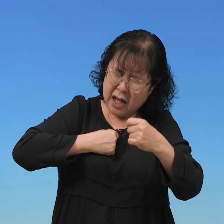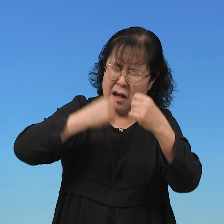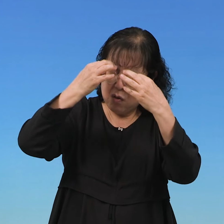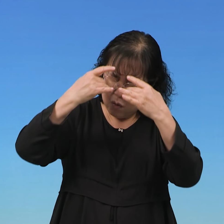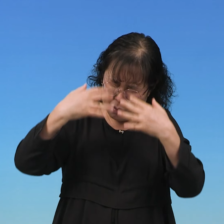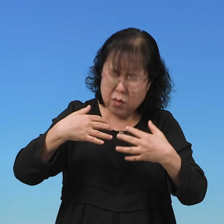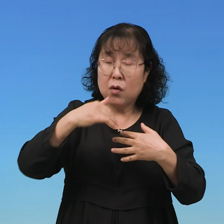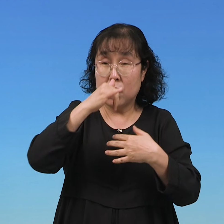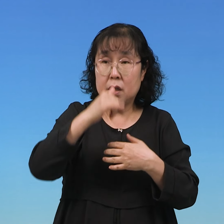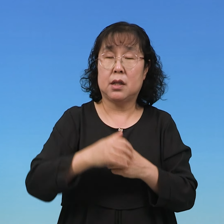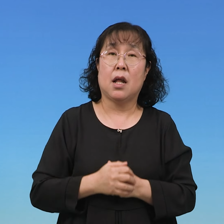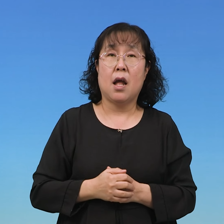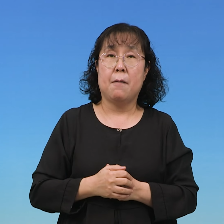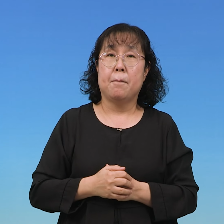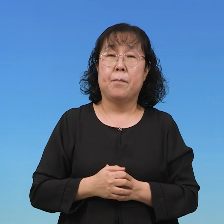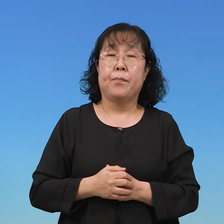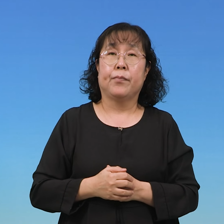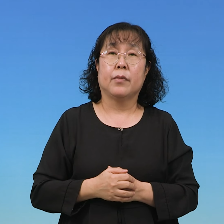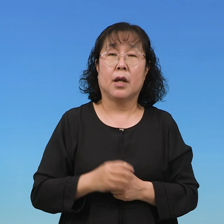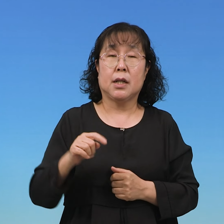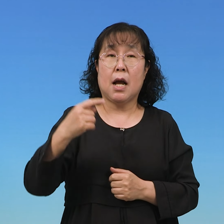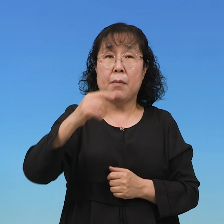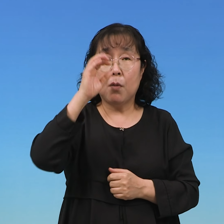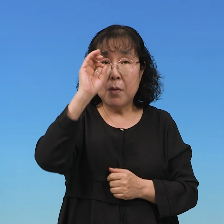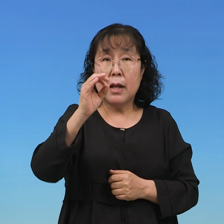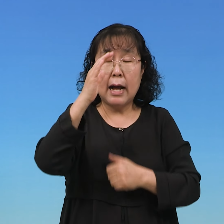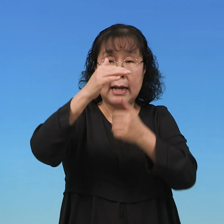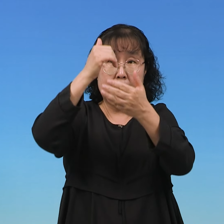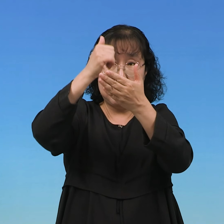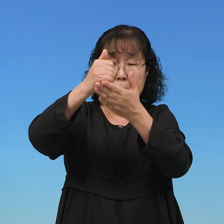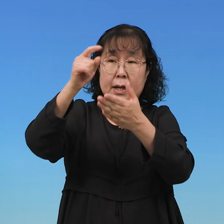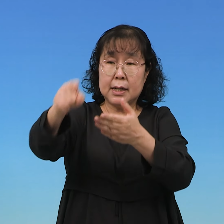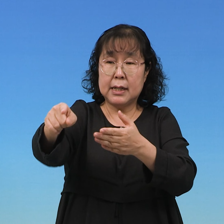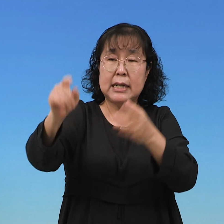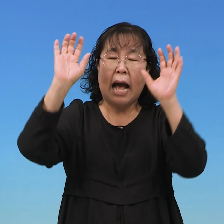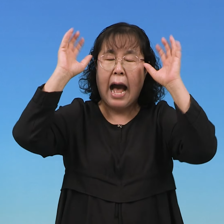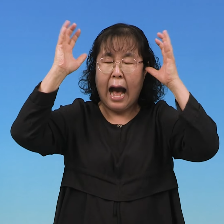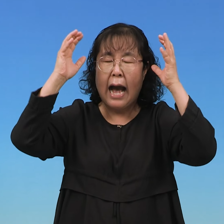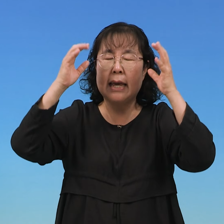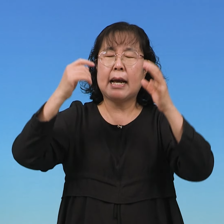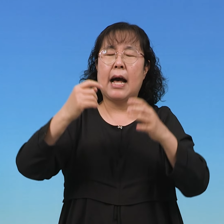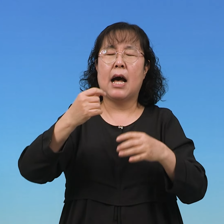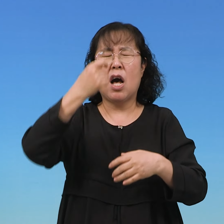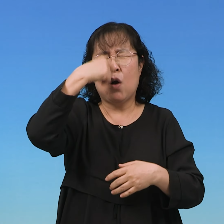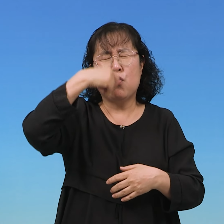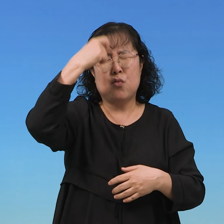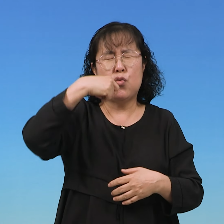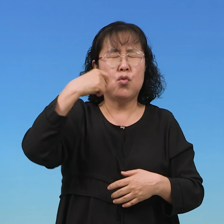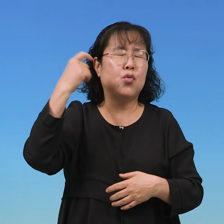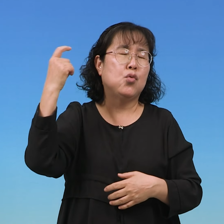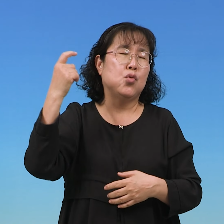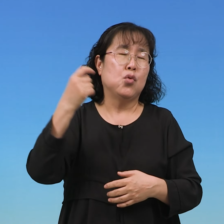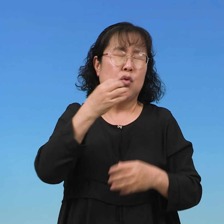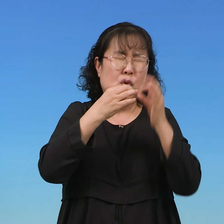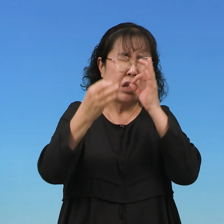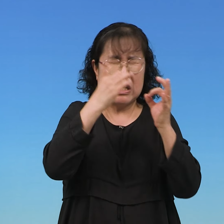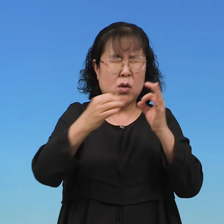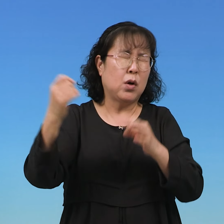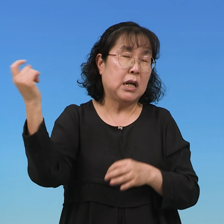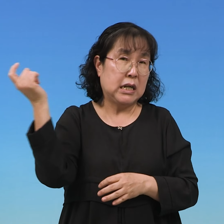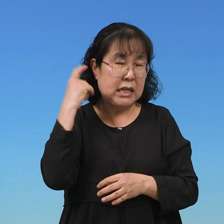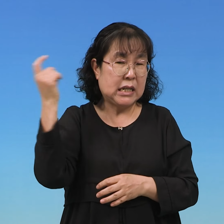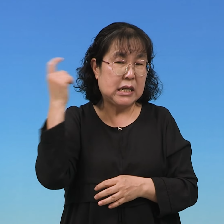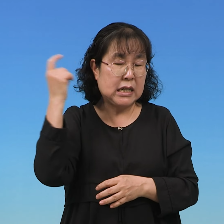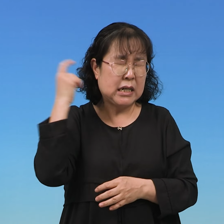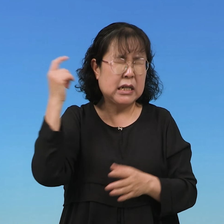있는데요, 그 상황에서 바로 그 다음 17절입니다. 하나님이 그 아이가 우는 소리를